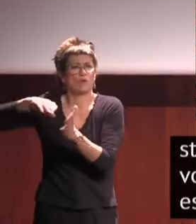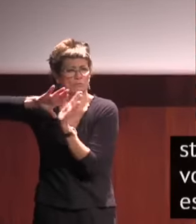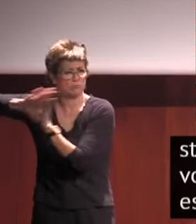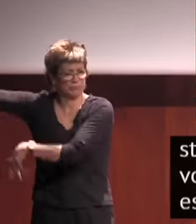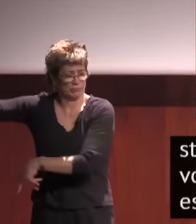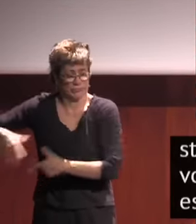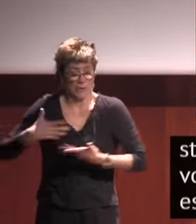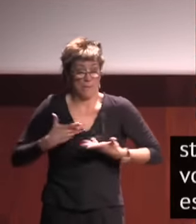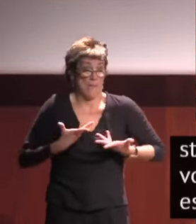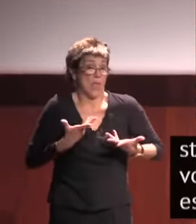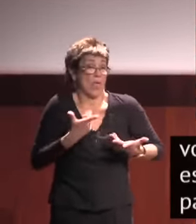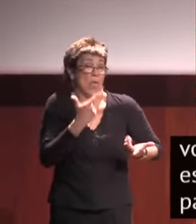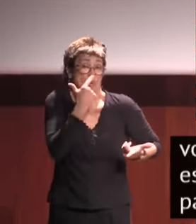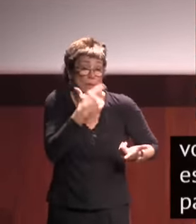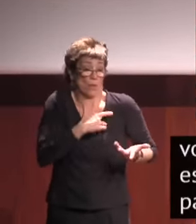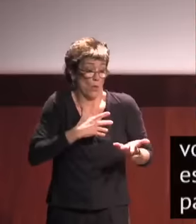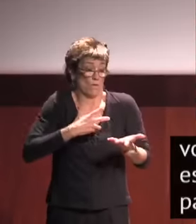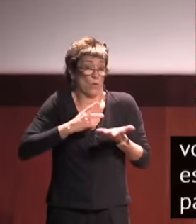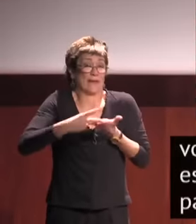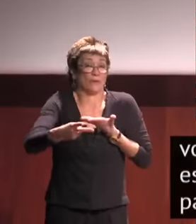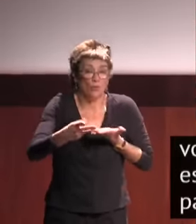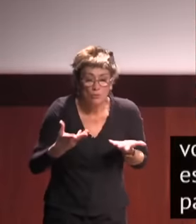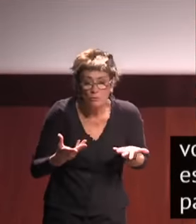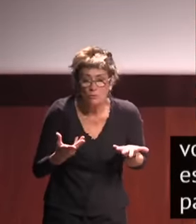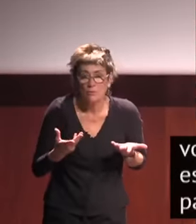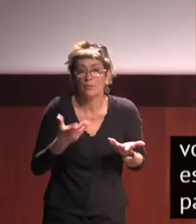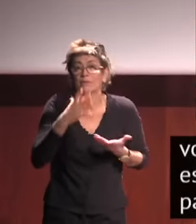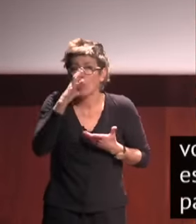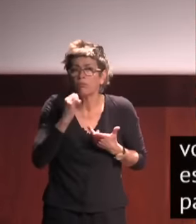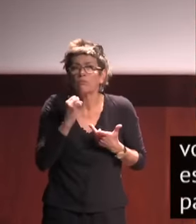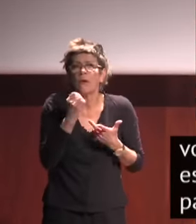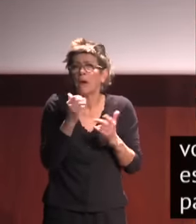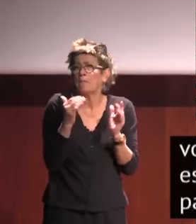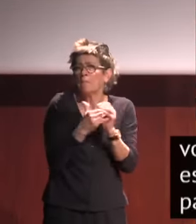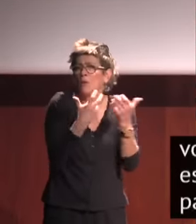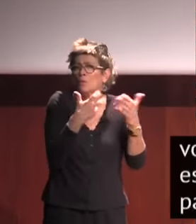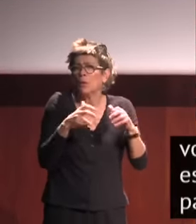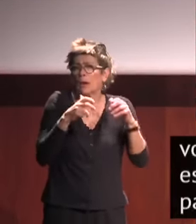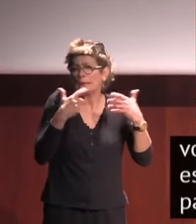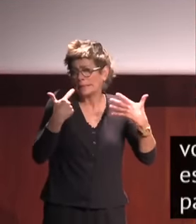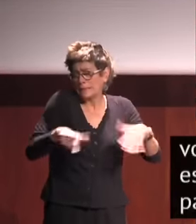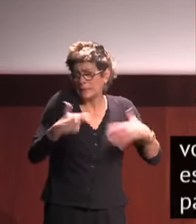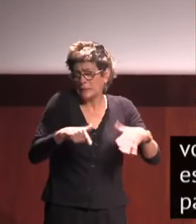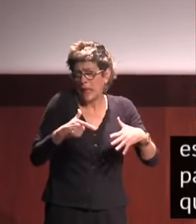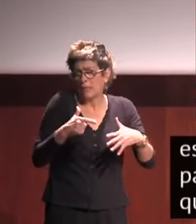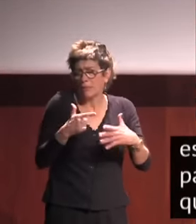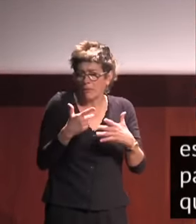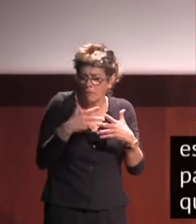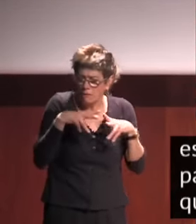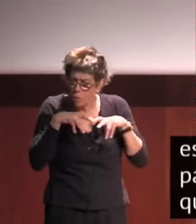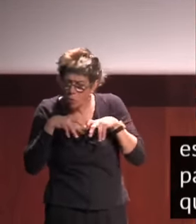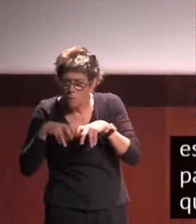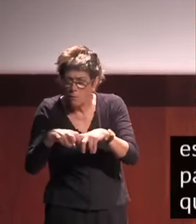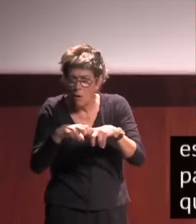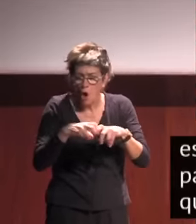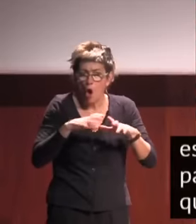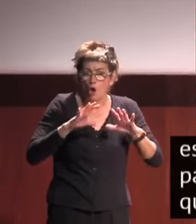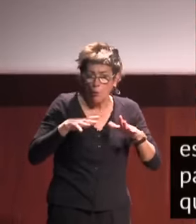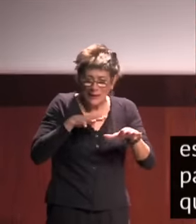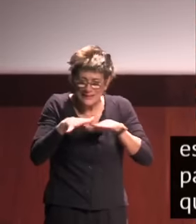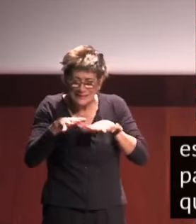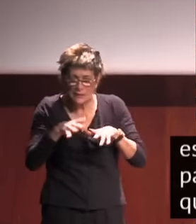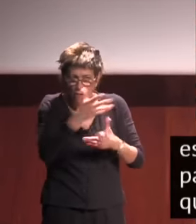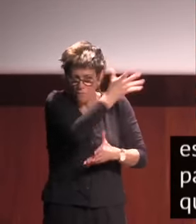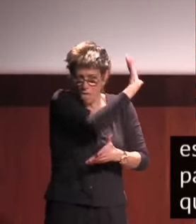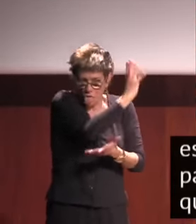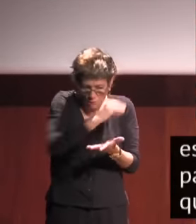représente, suppose, une traduction. C'est pour ça qu'il s'est lancé en 1817 à travailler sur un système d'écriture de